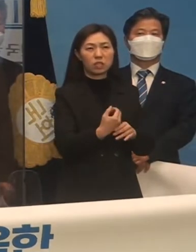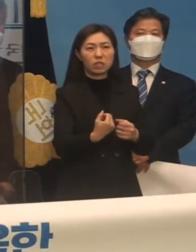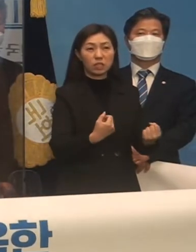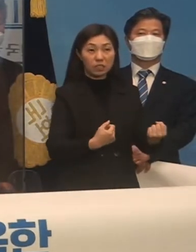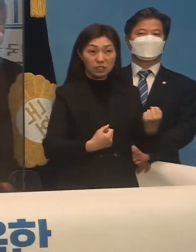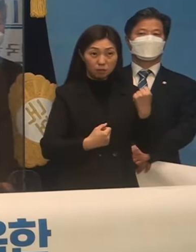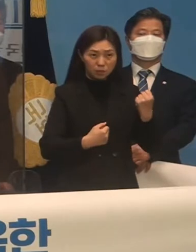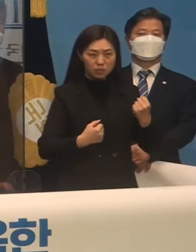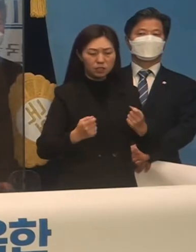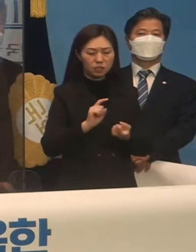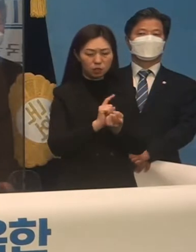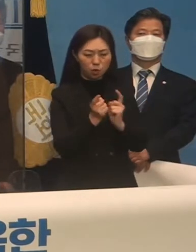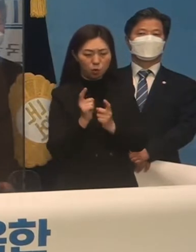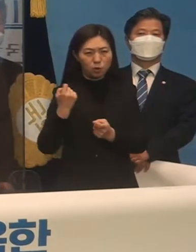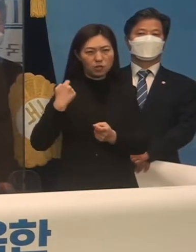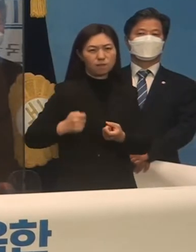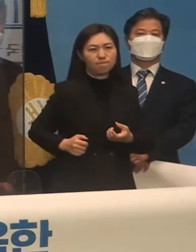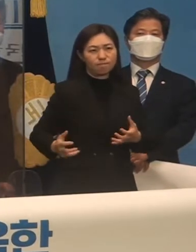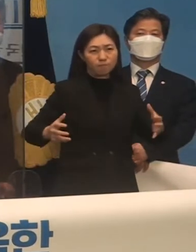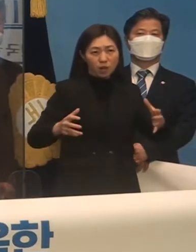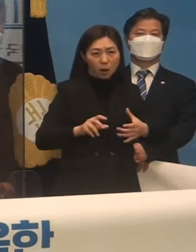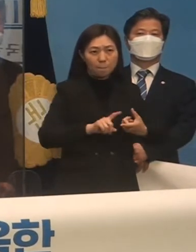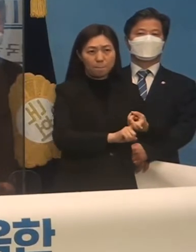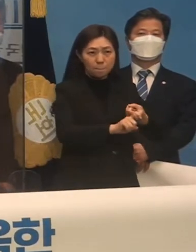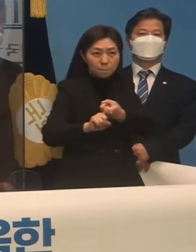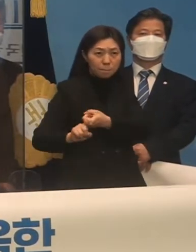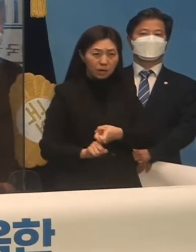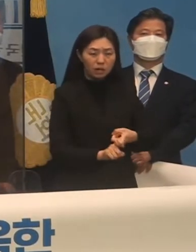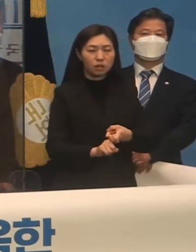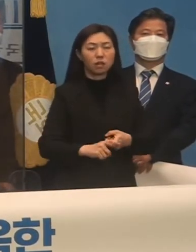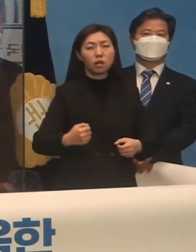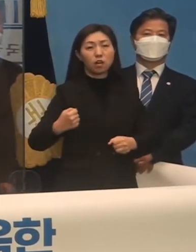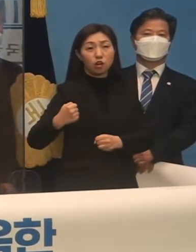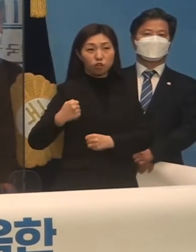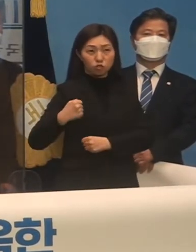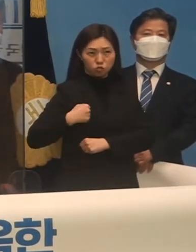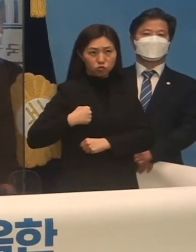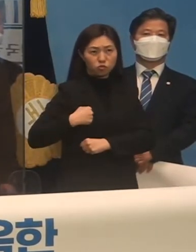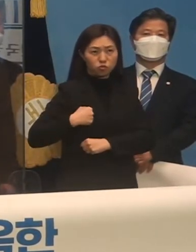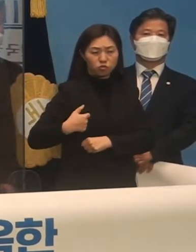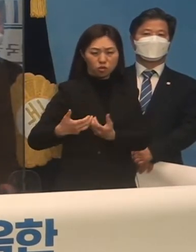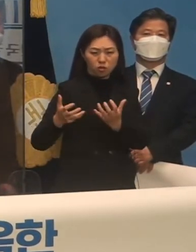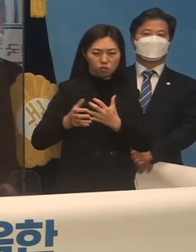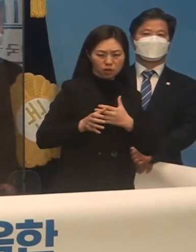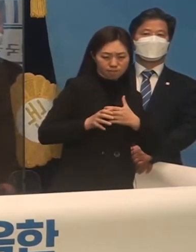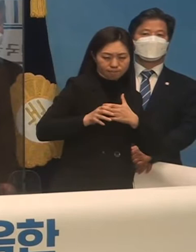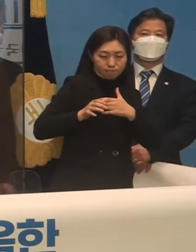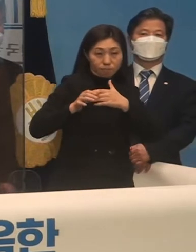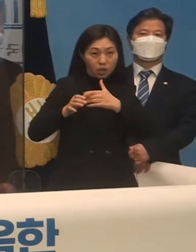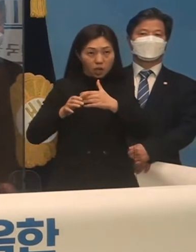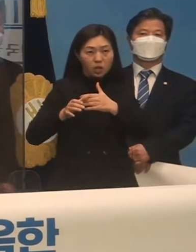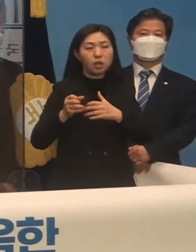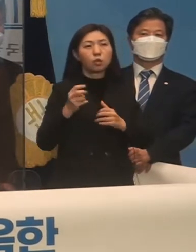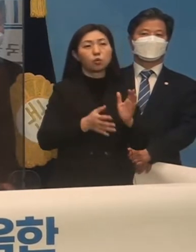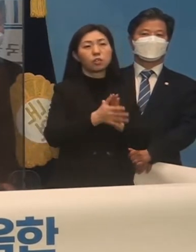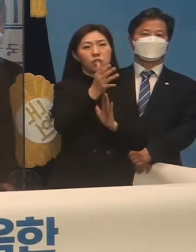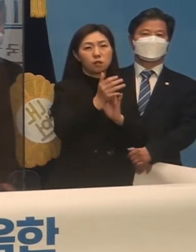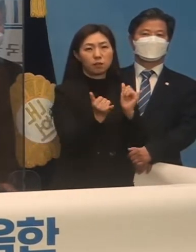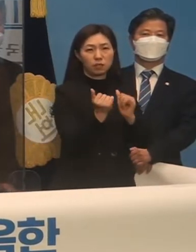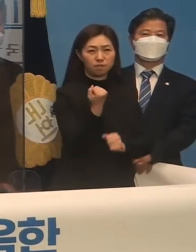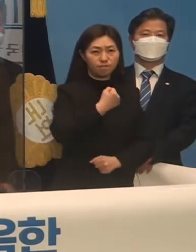세력들이 연대해서 군부의 치열한 저항, 시민 불복종